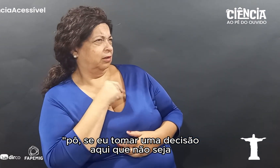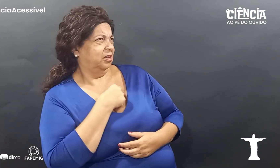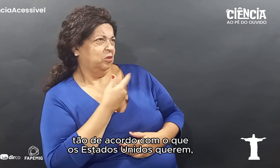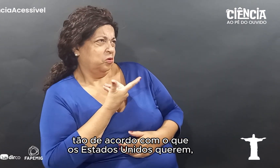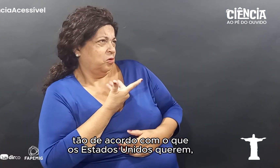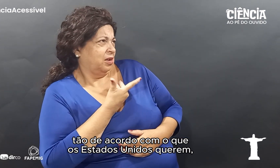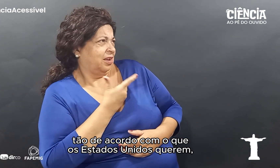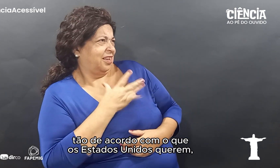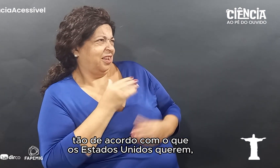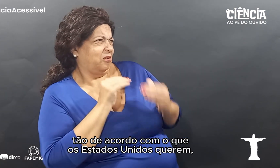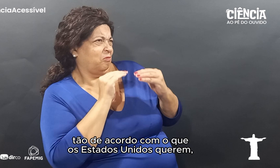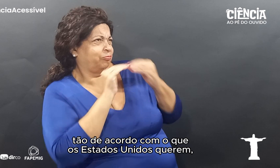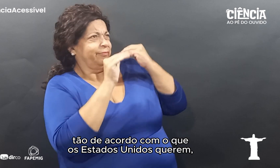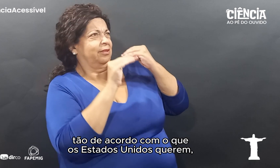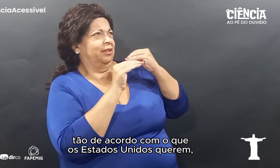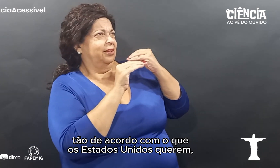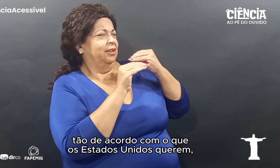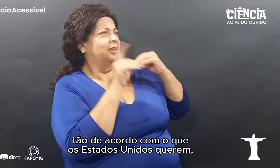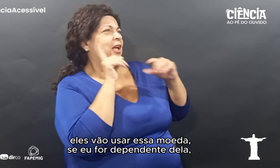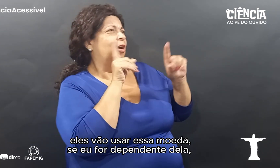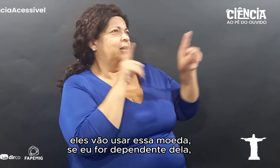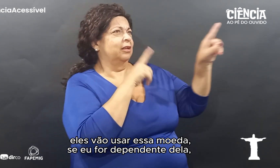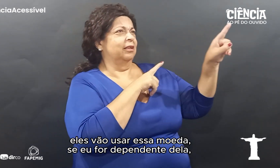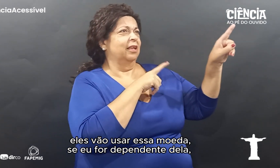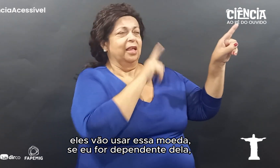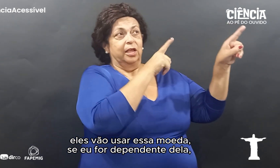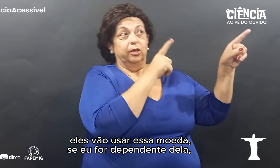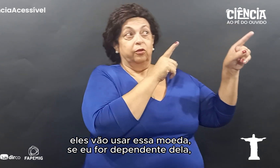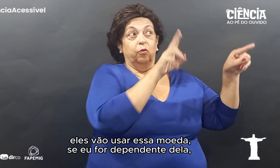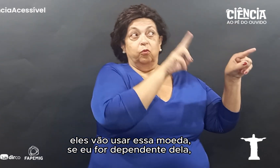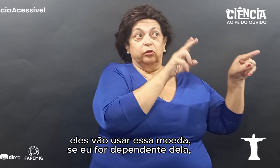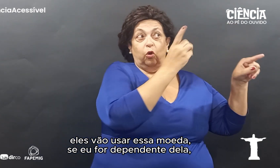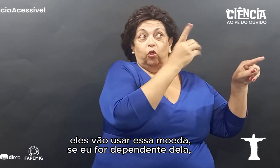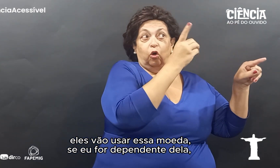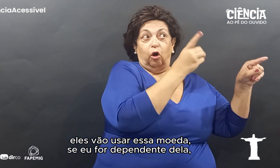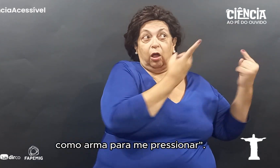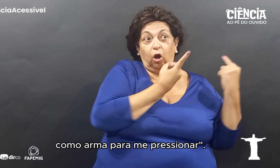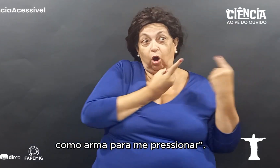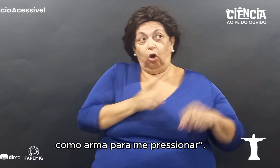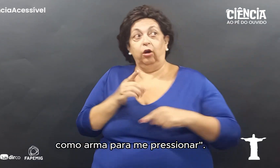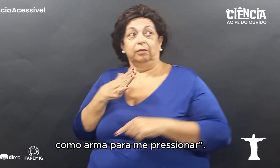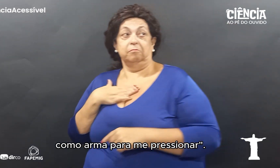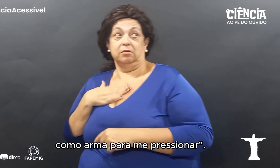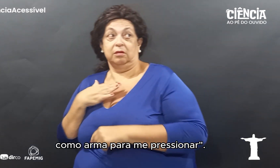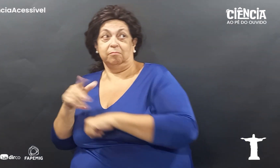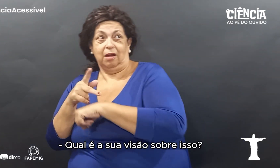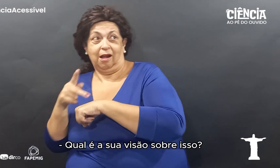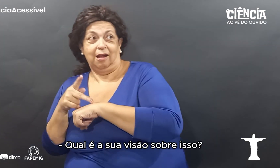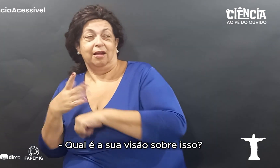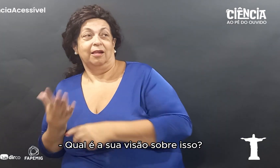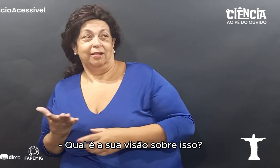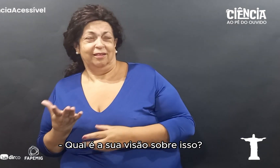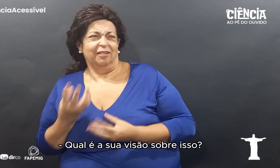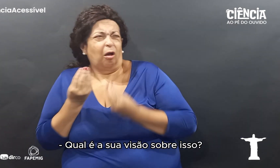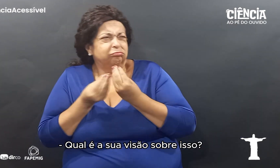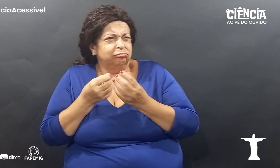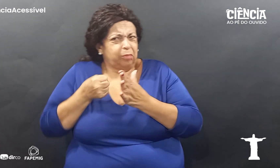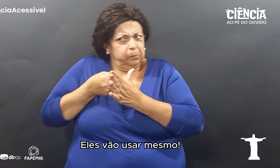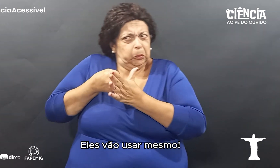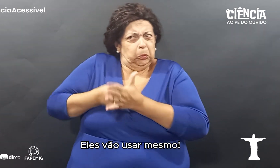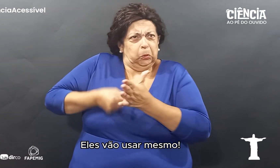não seja tão de acordo com o que os Estados Unidos querem, eles vão usar essa moeda, se eu for dependente dela, como arma para me pressionar. Qual é a sua visão sobre